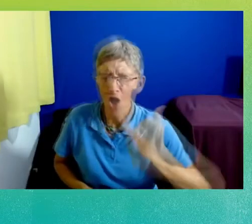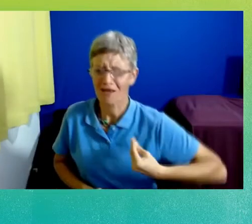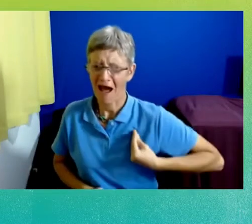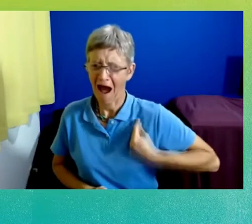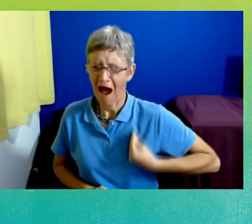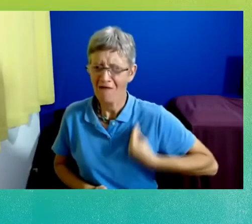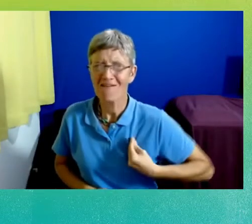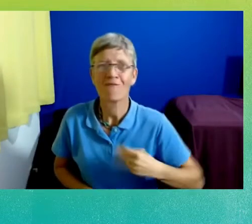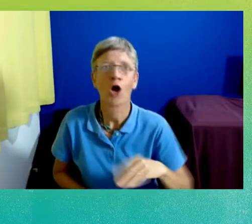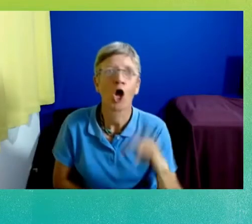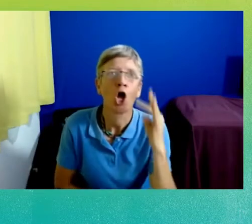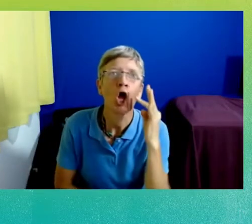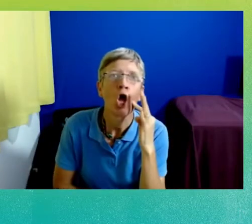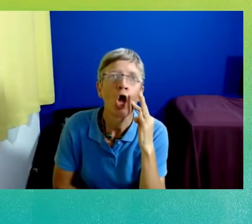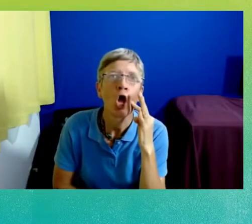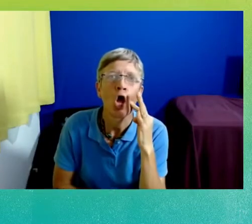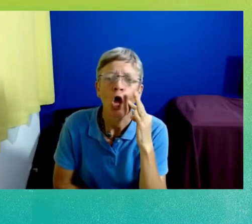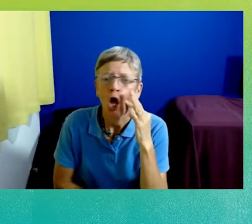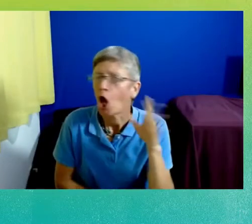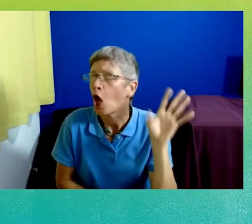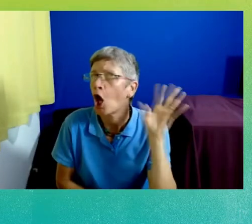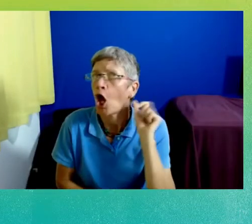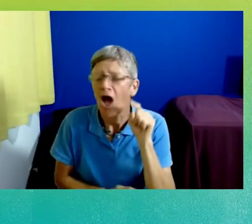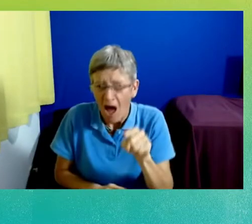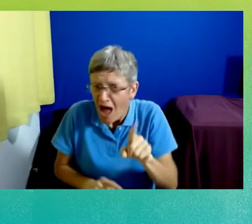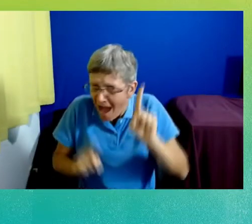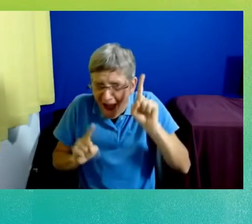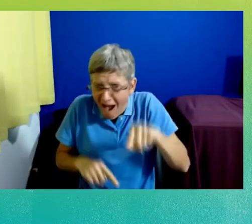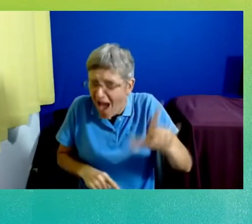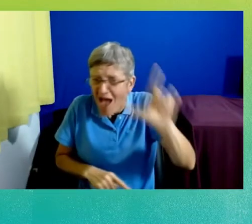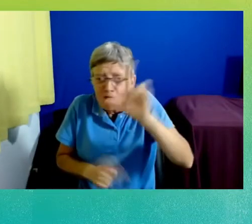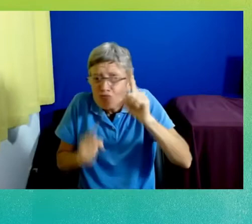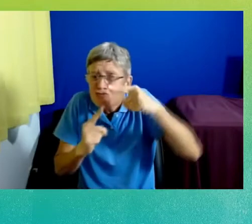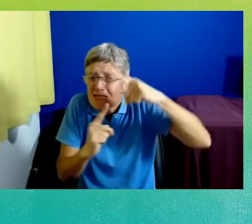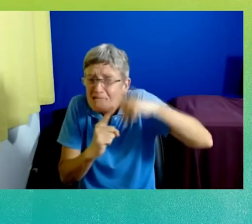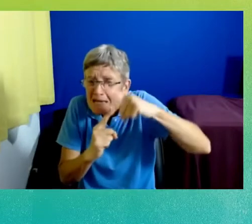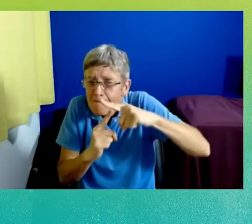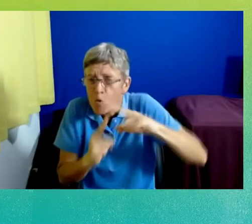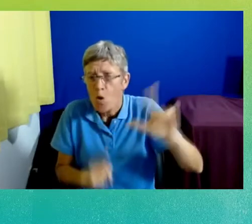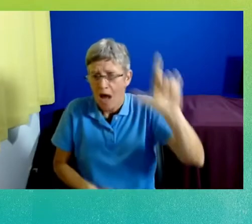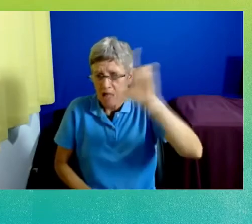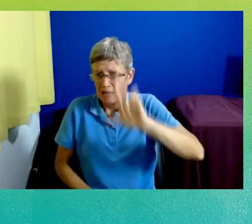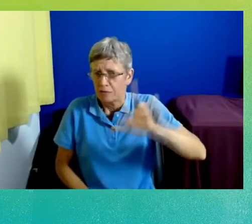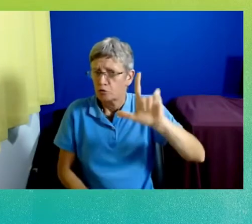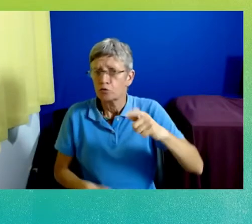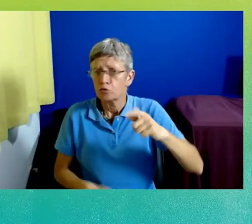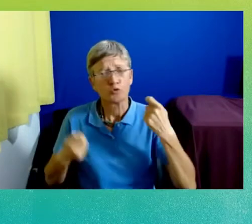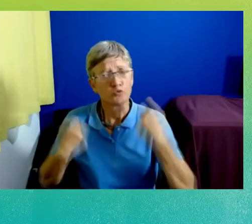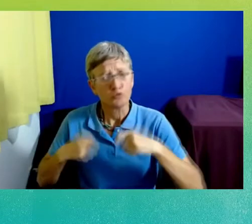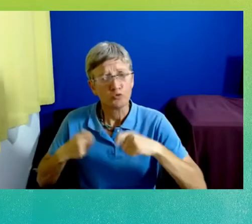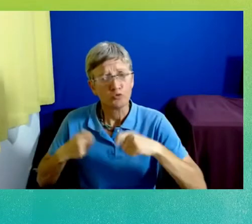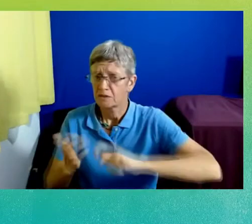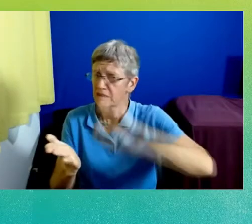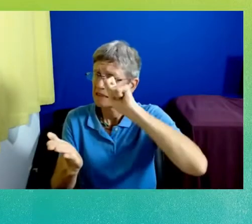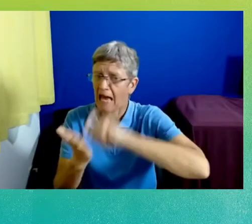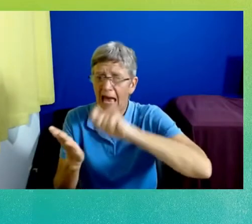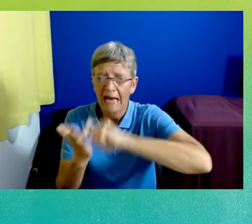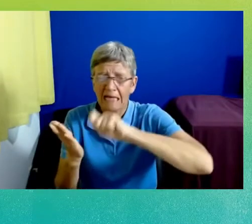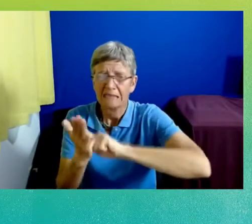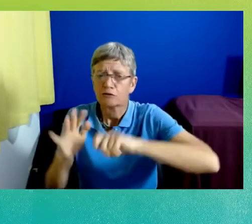vai na peça de um teatro e alguém conta uma história, e o ouvinte está lá